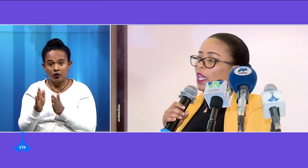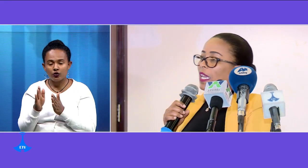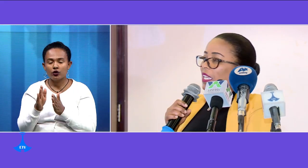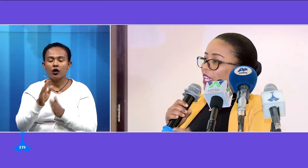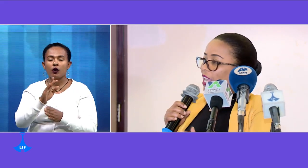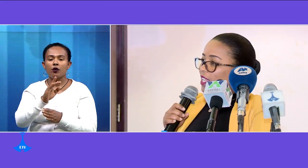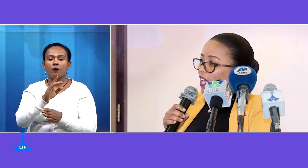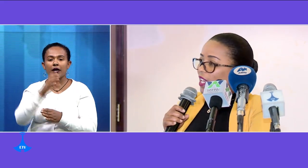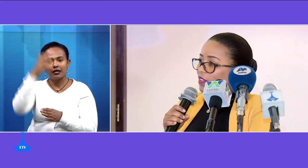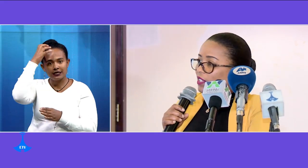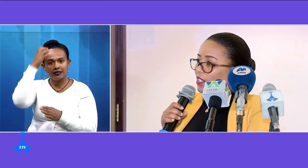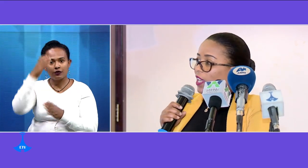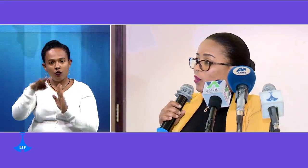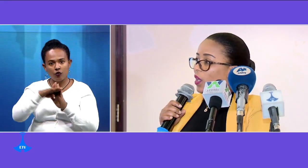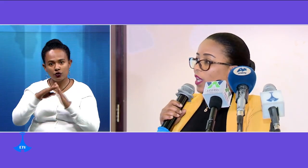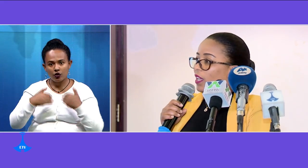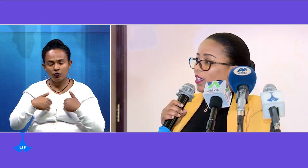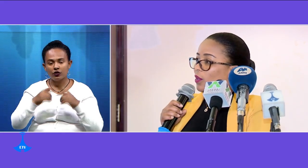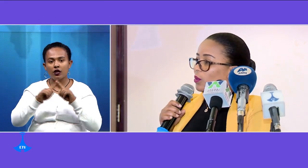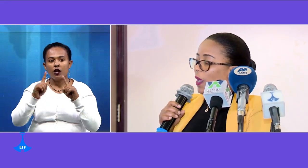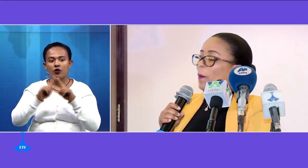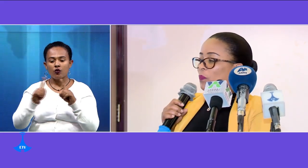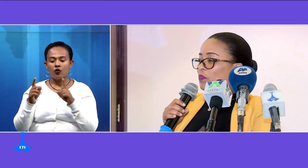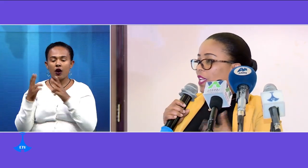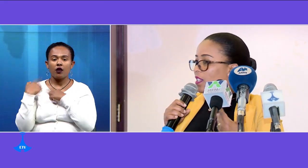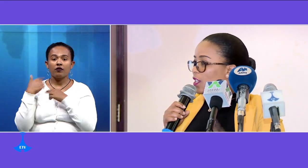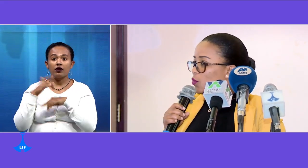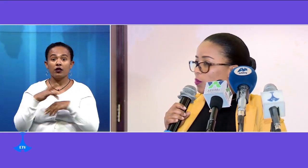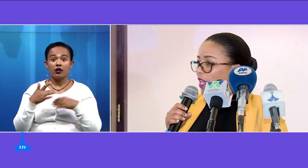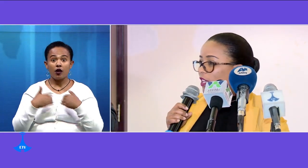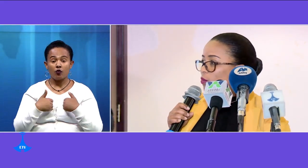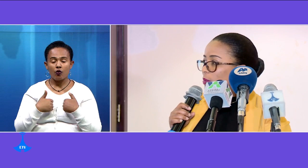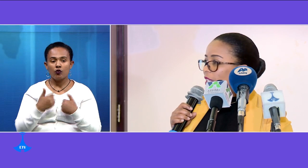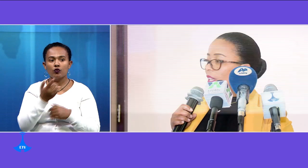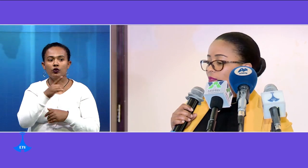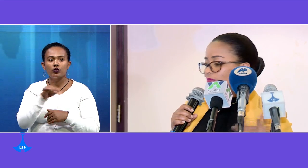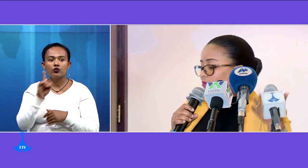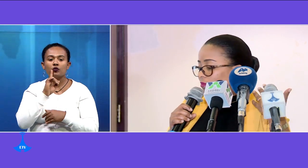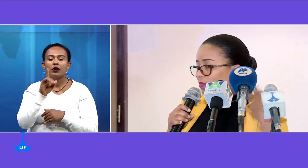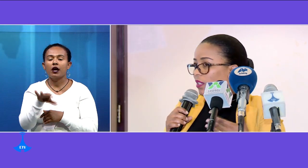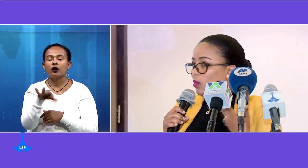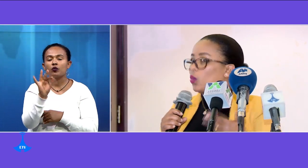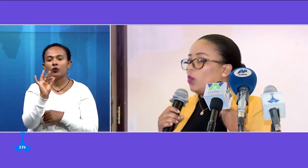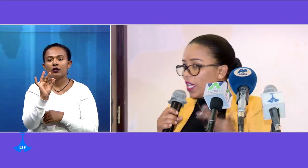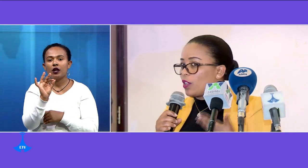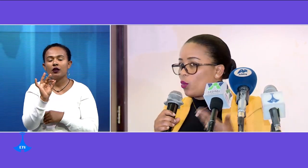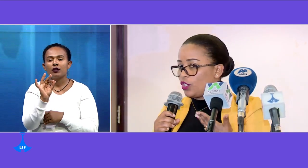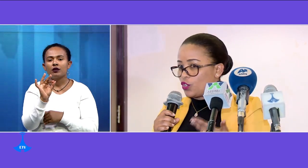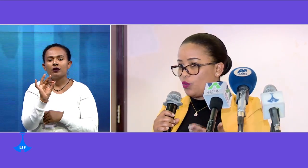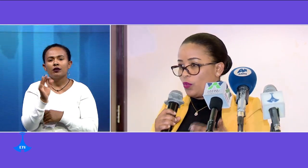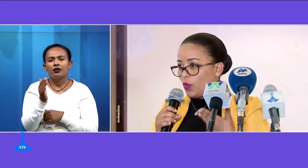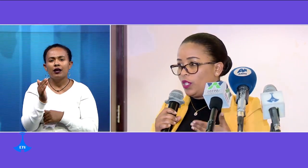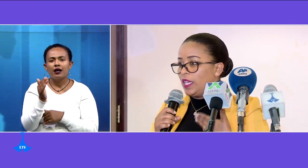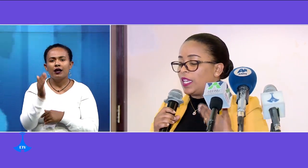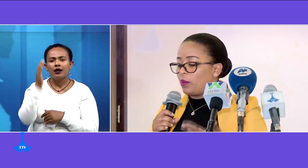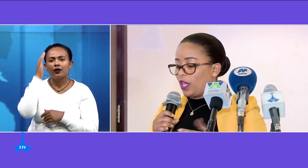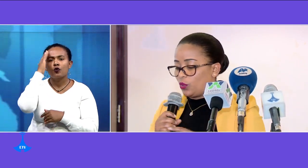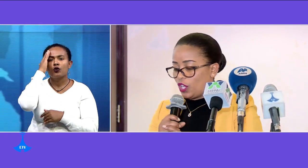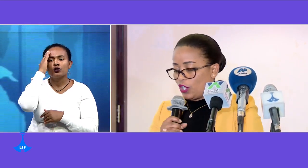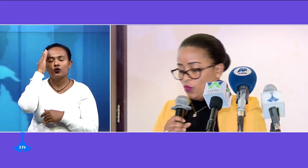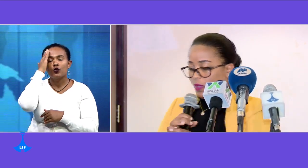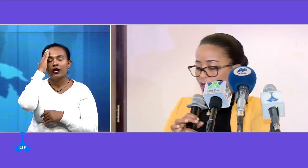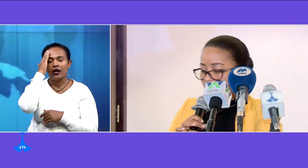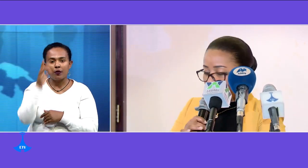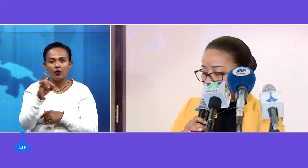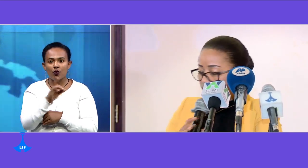አሉ የተለያየ ሐላፊነት ላይ ያሉ አካላት አሉና እነሱ ምን ያገኙበታል ለሪኮግኒሽኑ የሚሆን